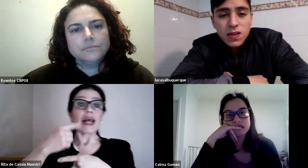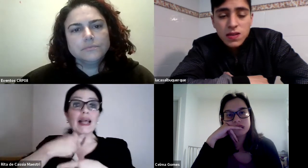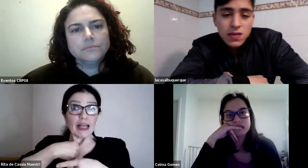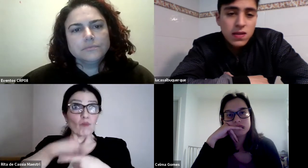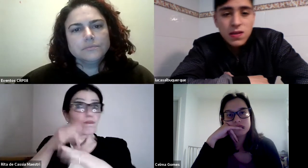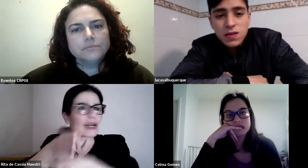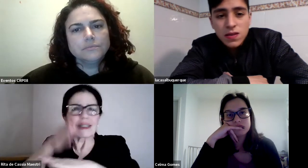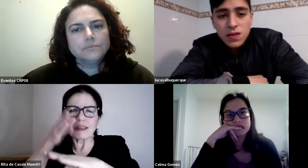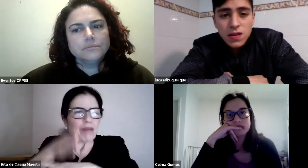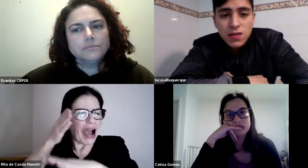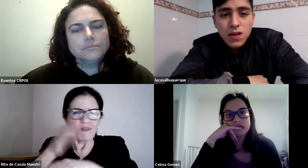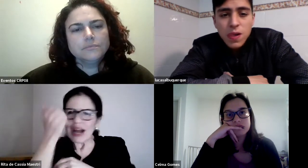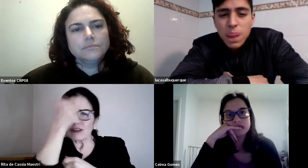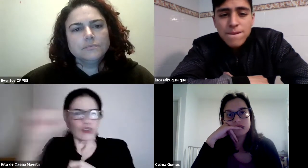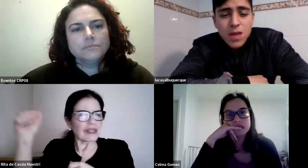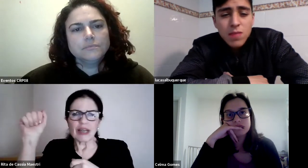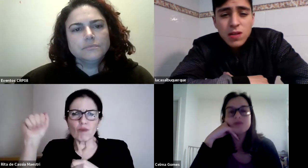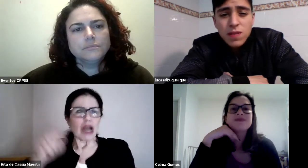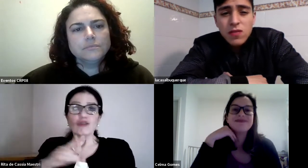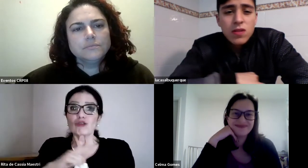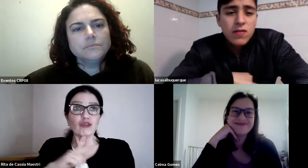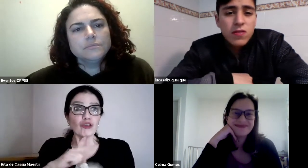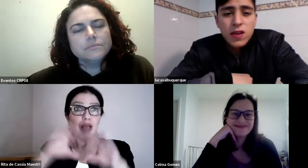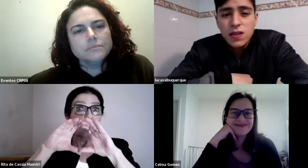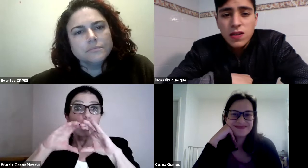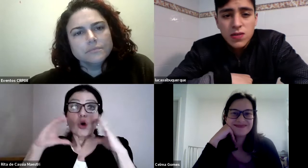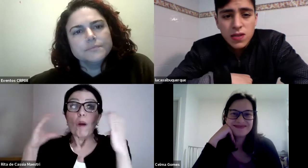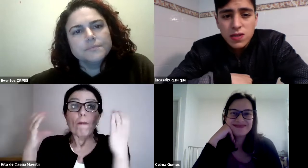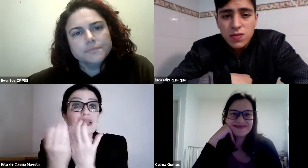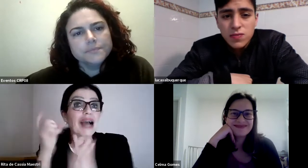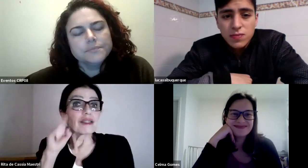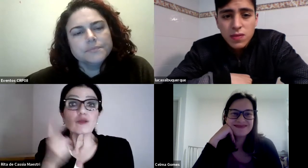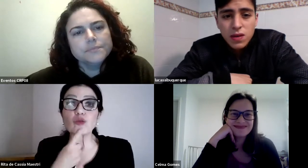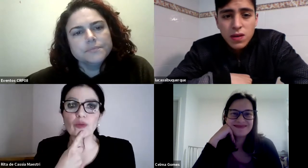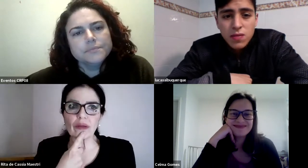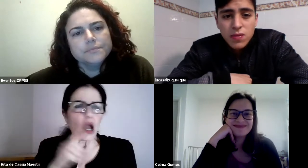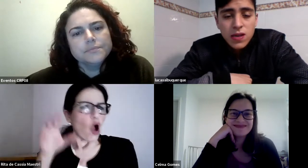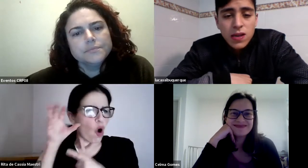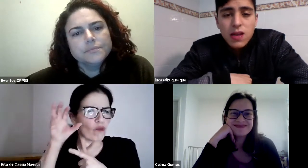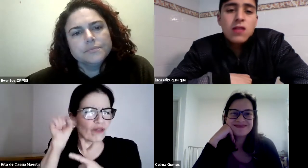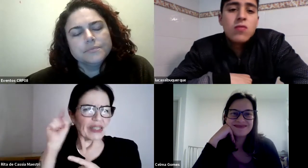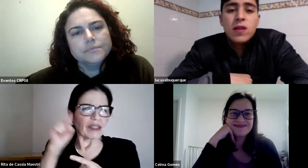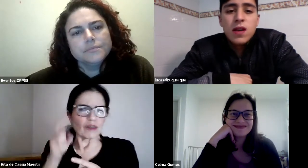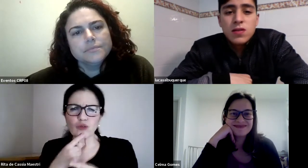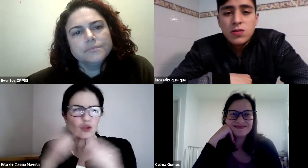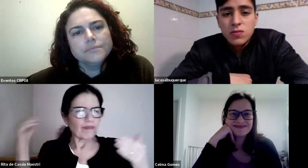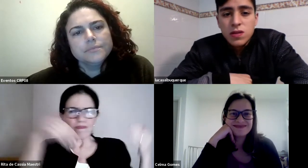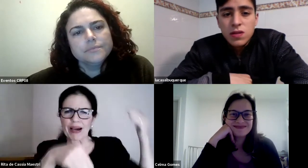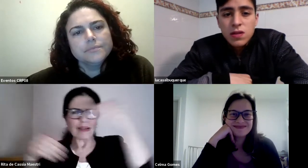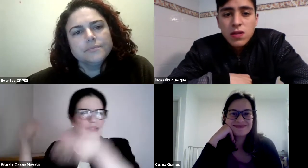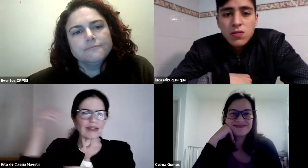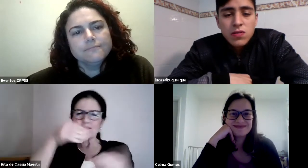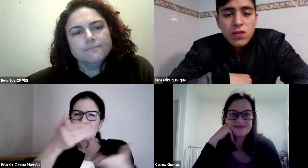16, 13, 16 anos, eu participava com muita frequência da associação, pois ali era a comunidade